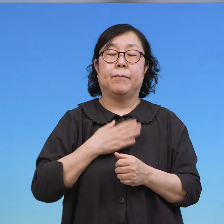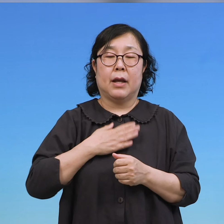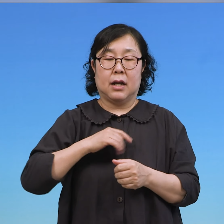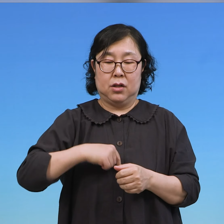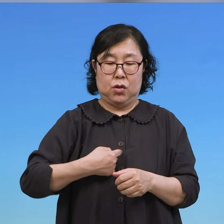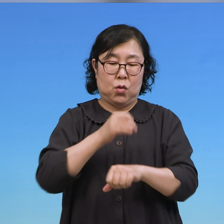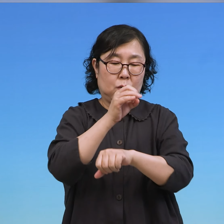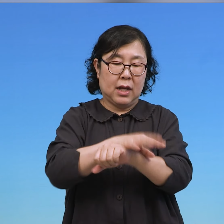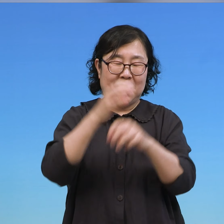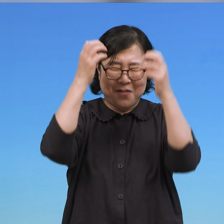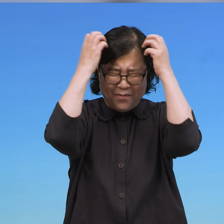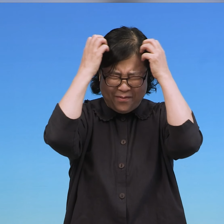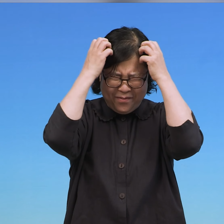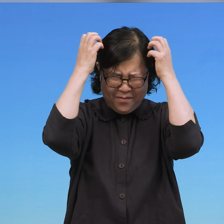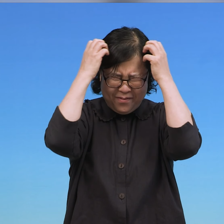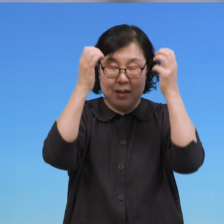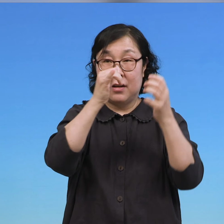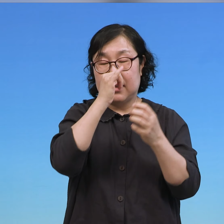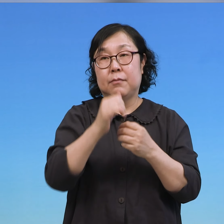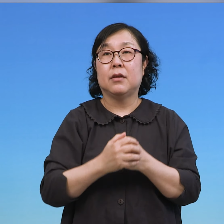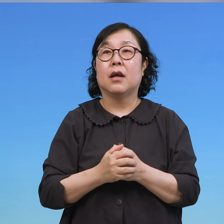사서 고생 아닙니까?